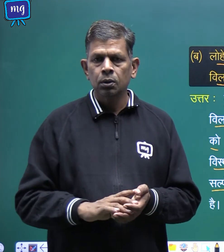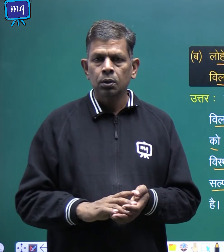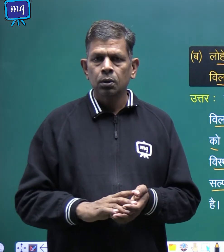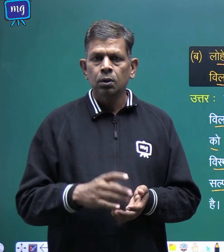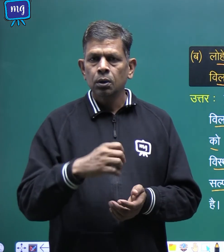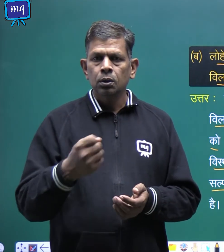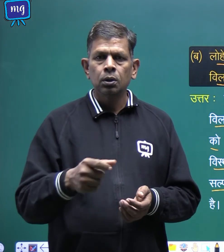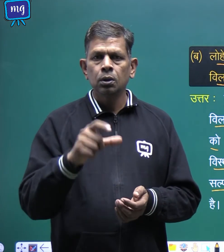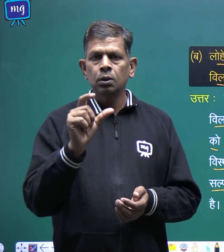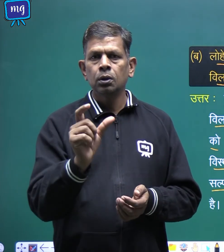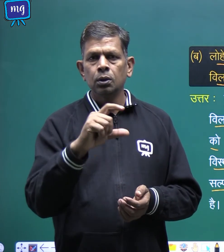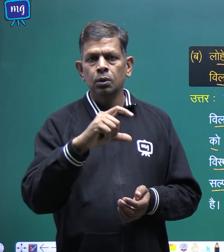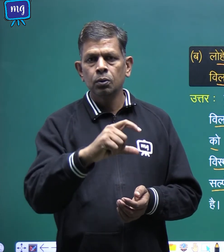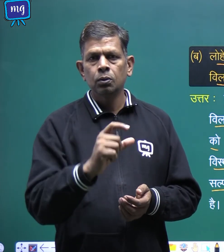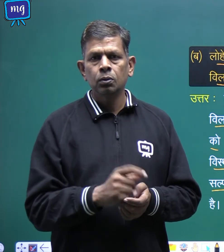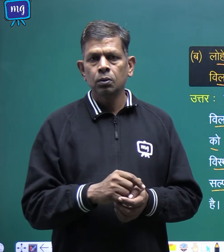तथा कॉपर का